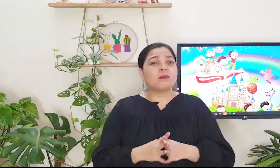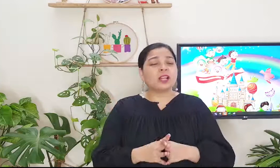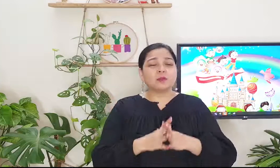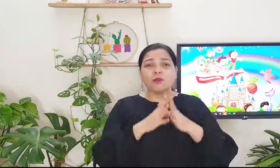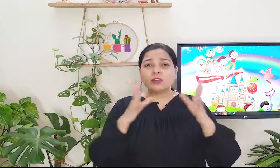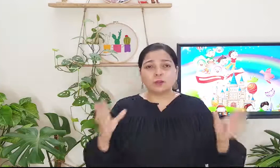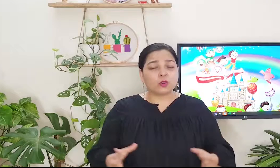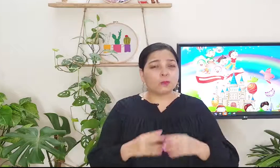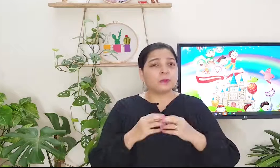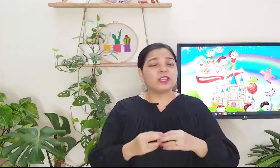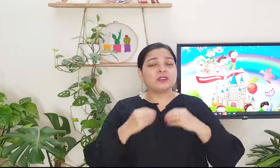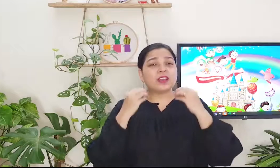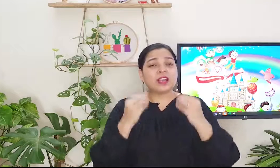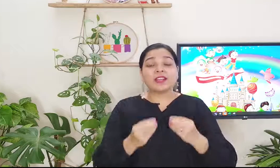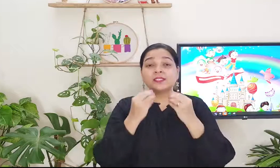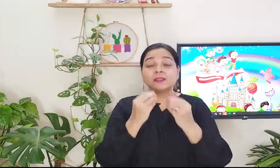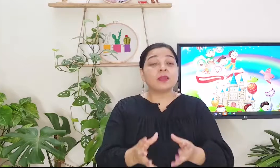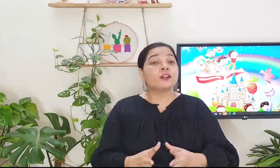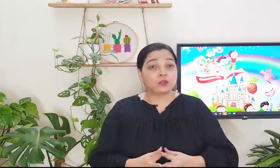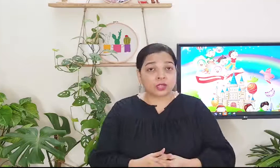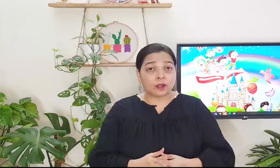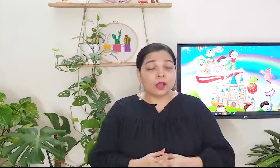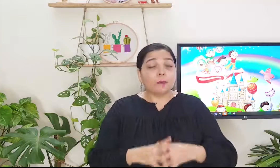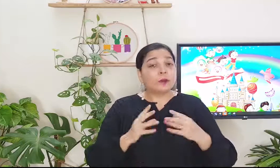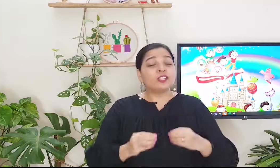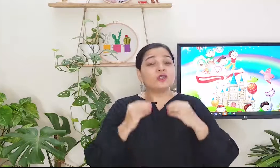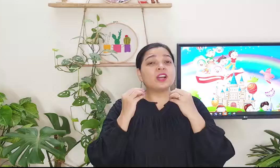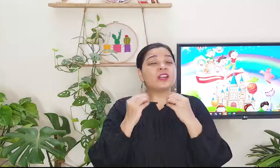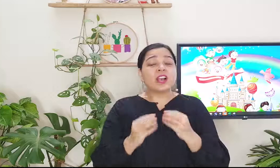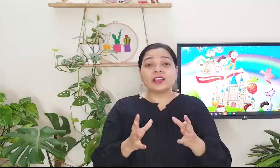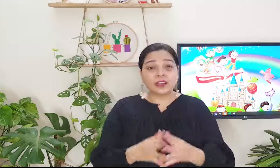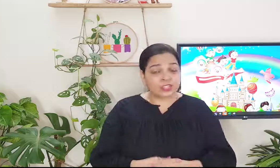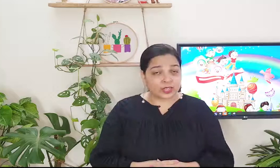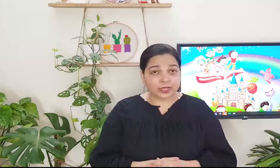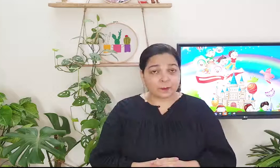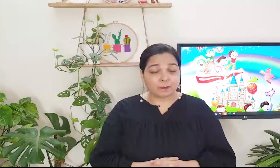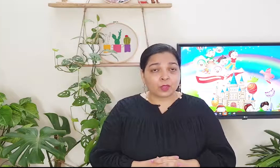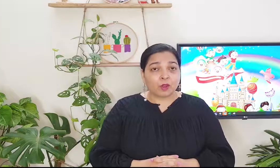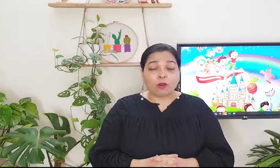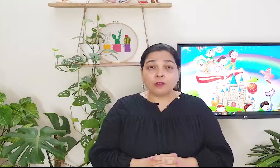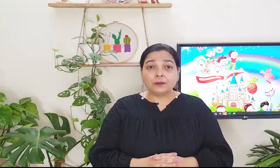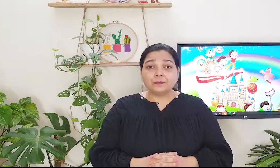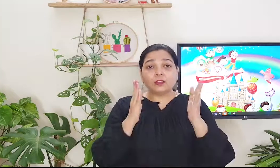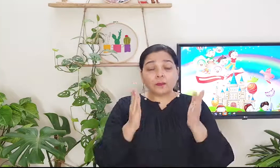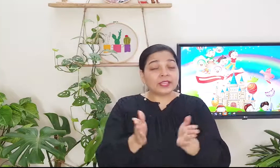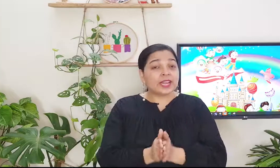গিয়েছিল, খারাপ কাজ করত, খুব খারাপ ছিল, আর ঈশ্বরের ন্যায়ের সময় এসে গিয়েছিল, ঈশ্বর তাদের ন্যায় করতে চেয়েছিল। আর